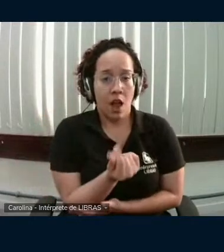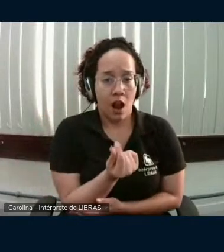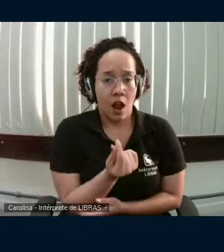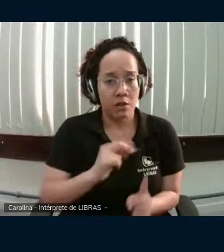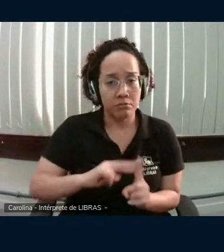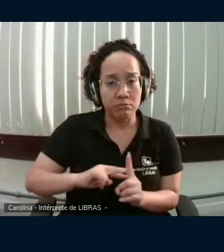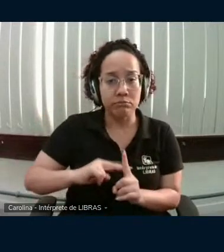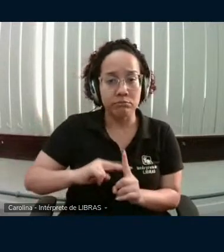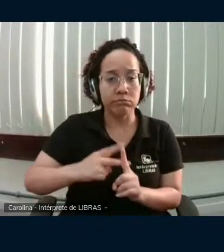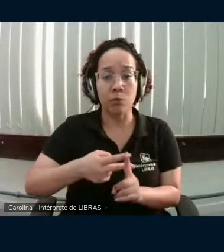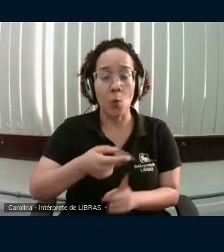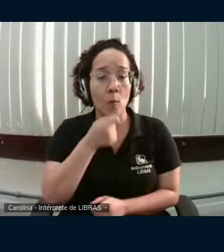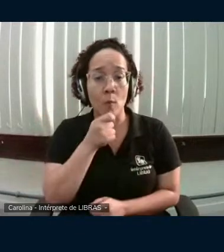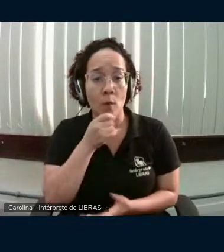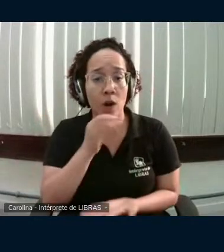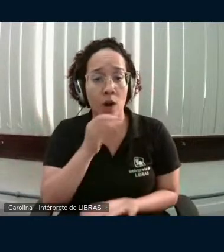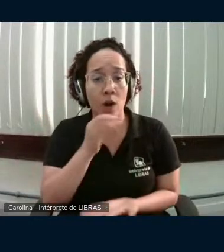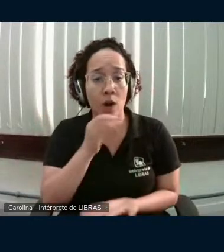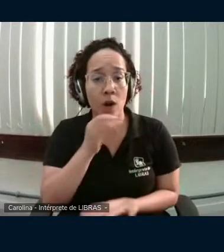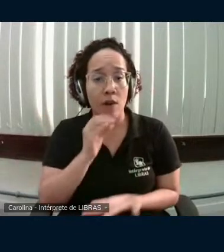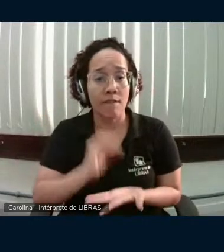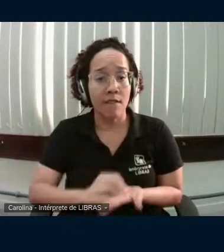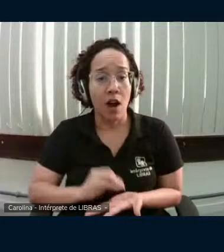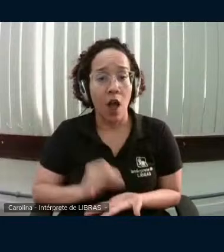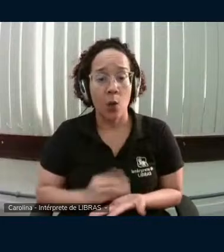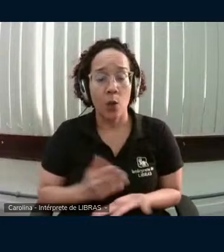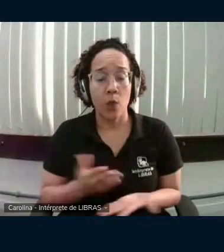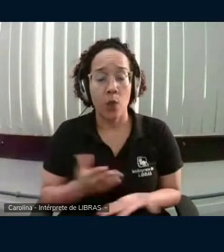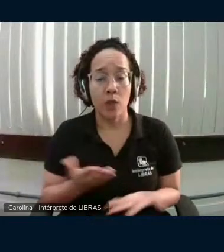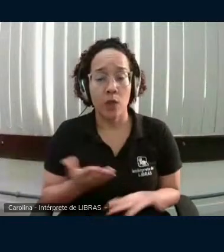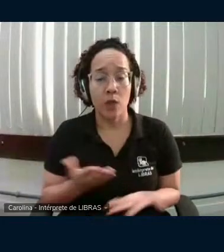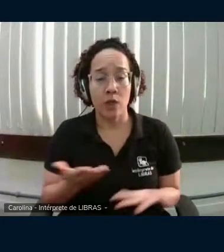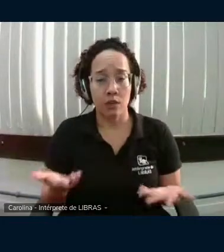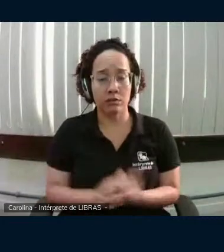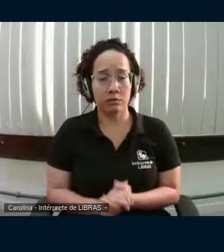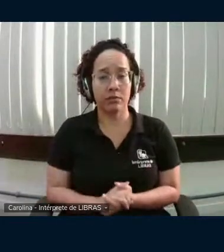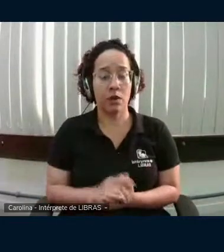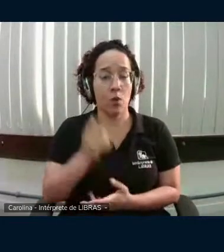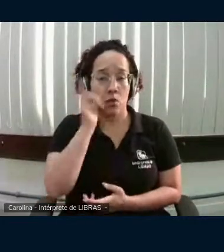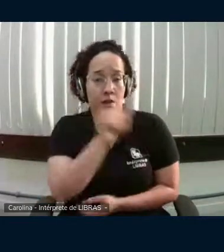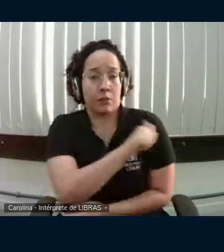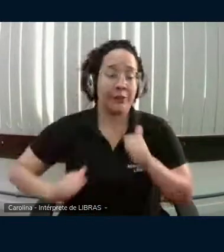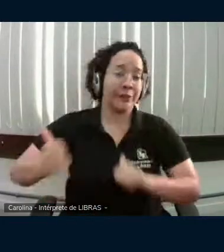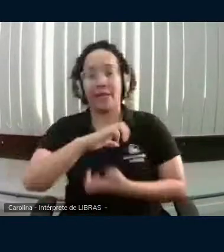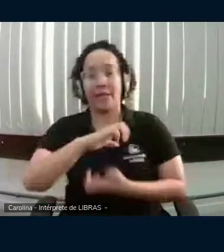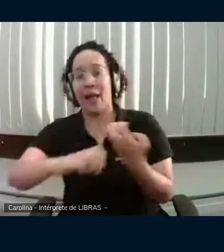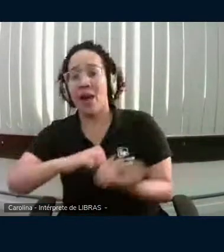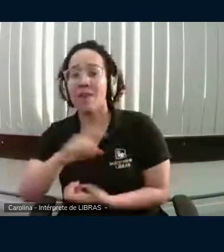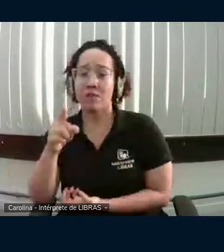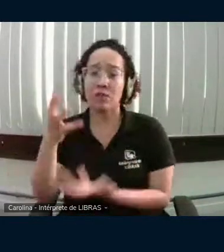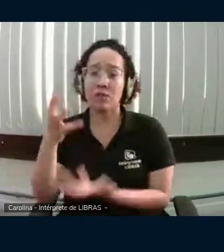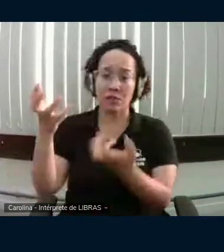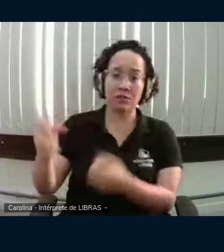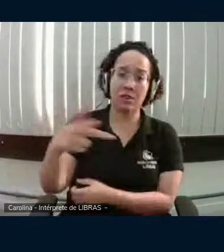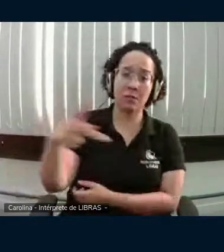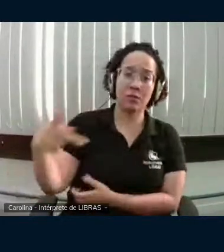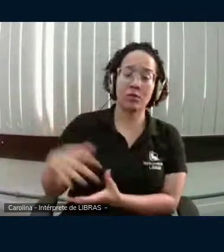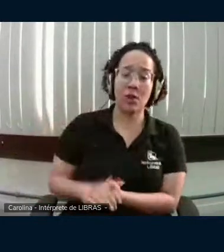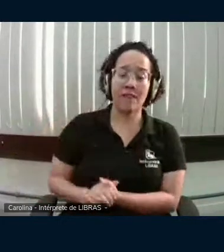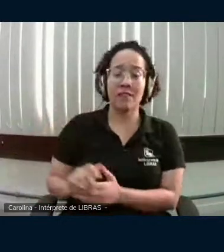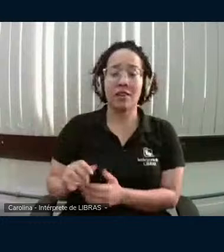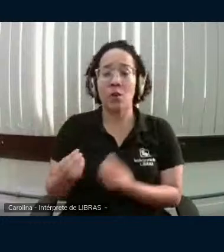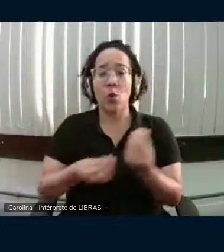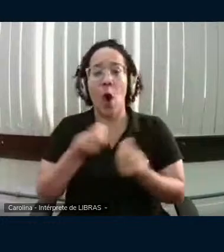um colega, assim, meus alunos ontem estavam em polvorosa, né? Vai ter greve, professor, você vai aderir? Como é que vai ser? Eu vou perder